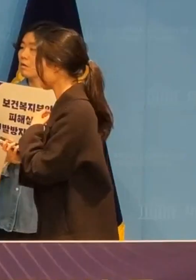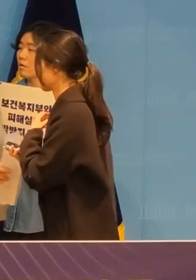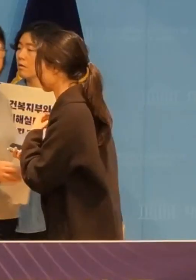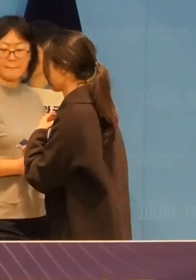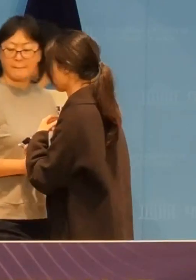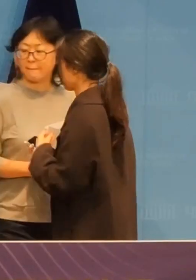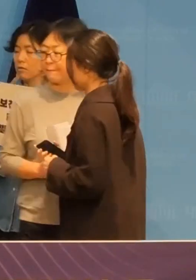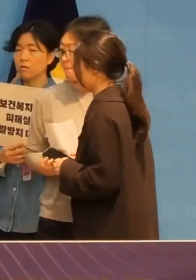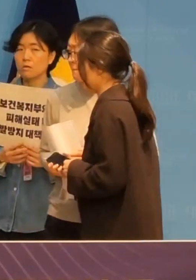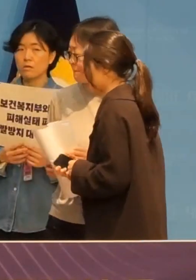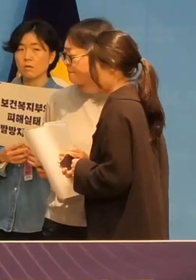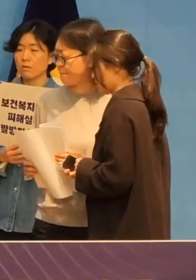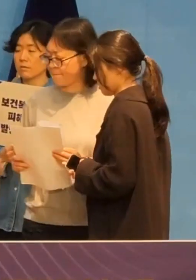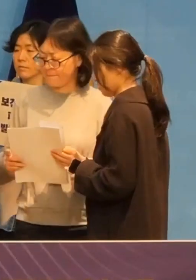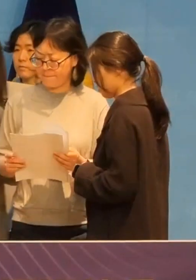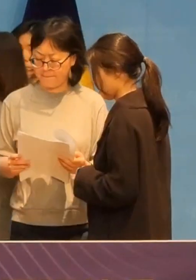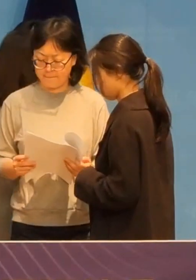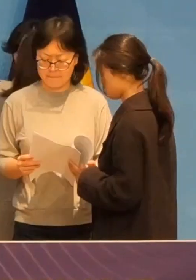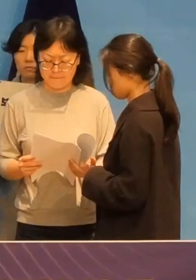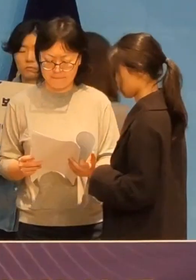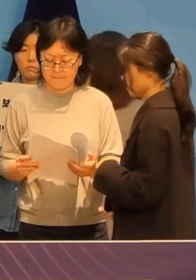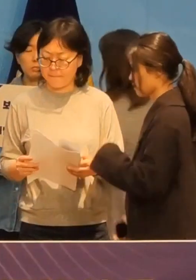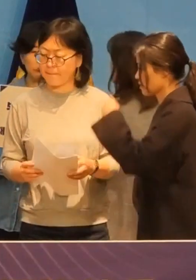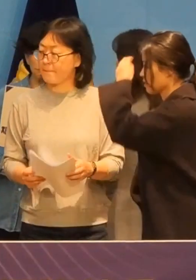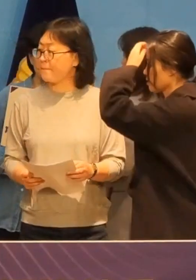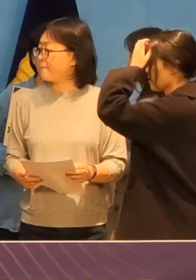됐을까요? 네.